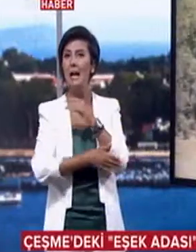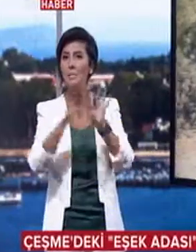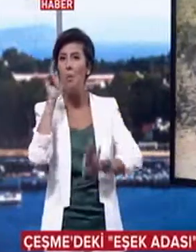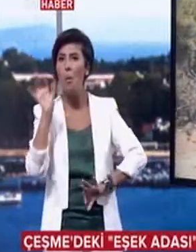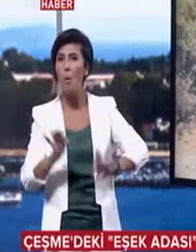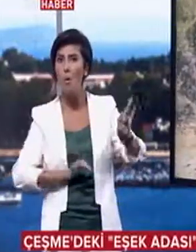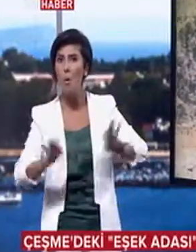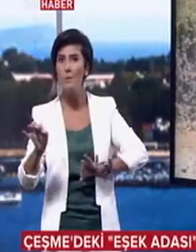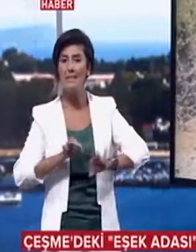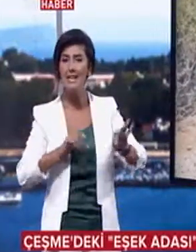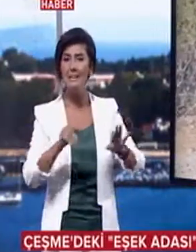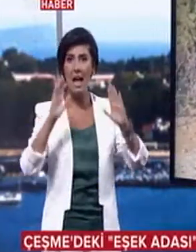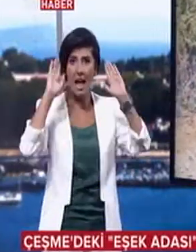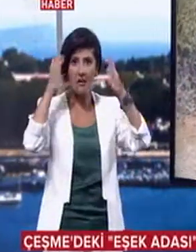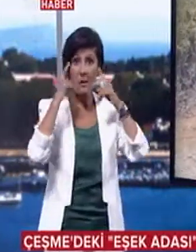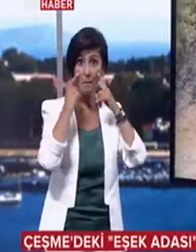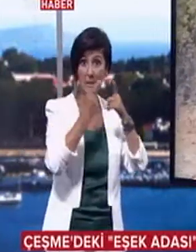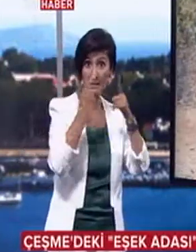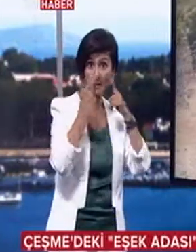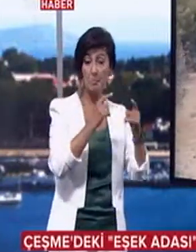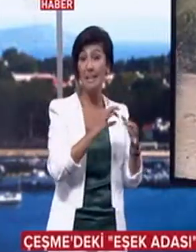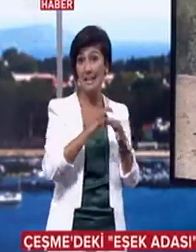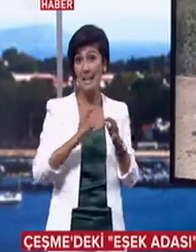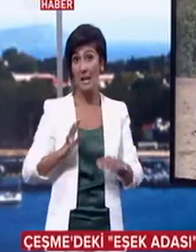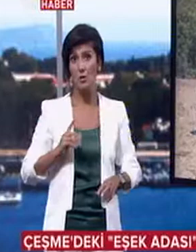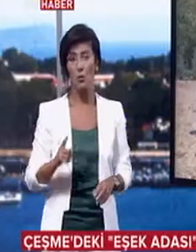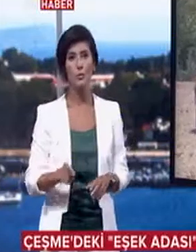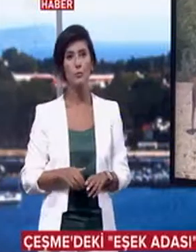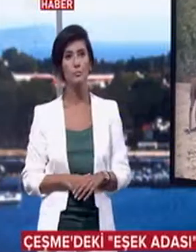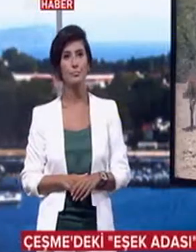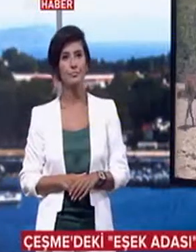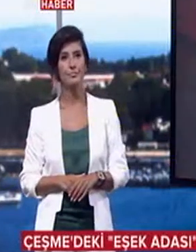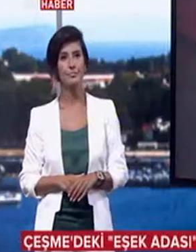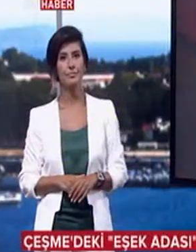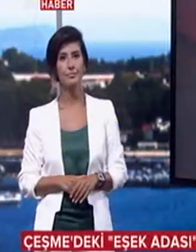bir yardım organizasyonu eşeklerin bakımıyla ilgileniyor.